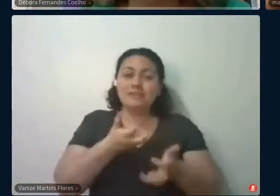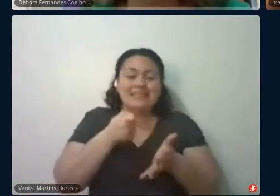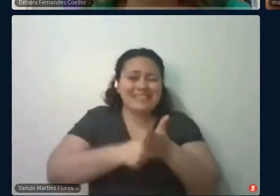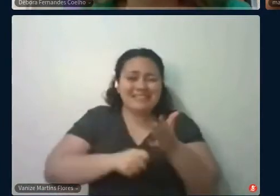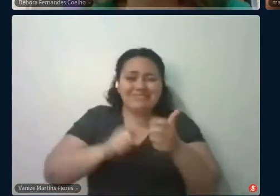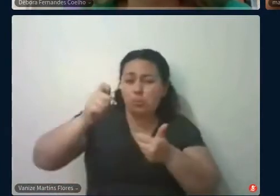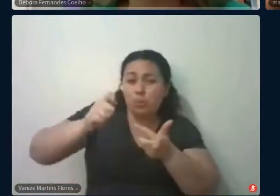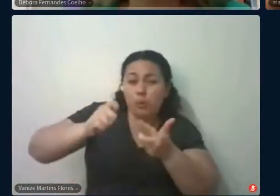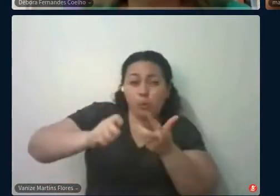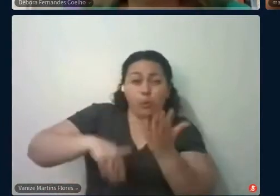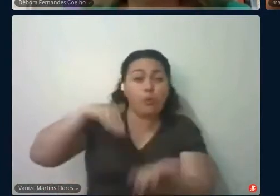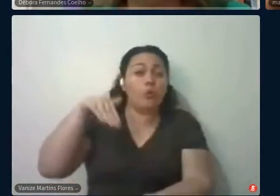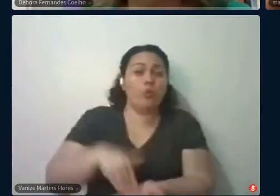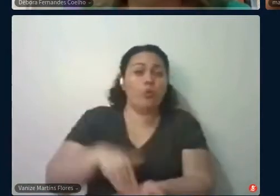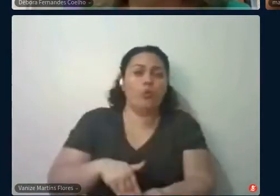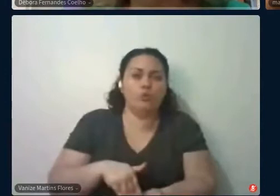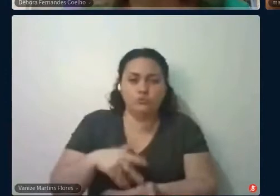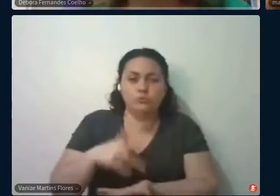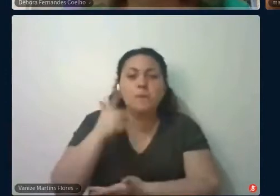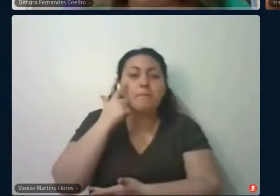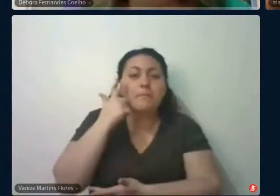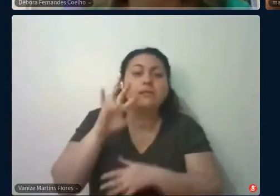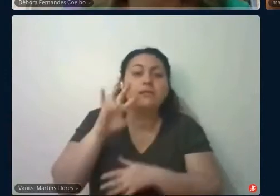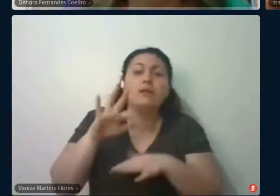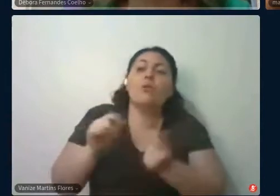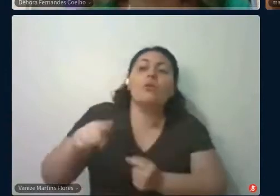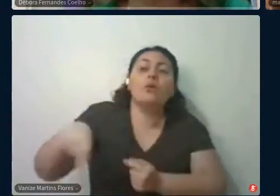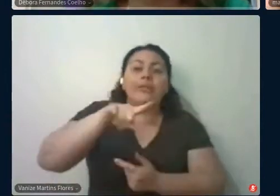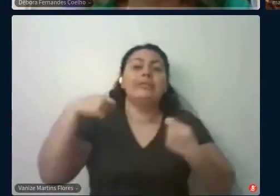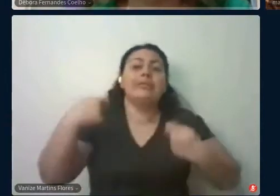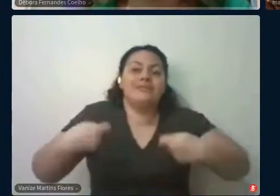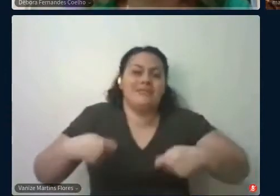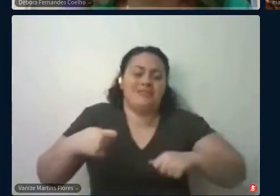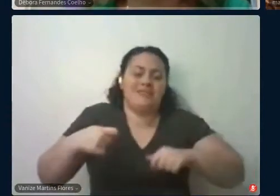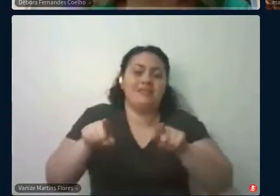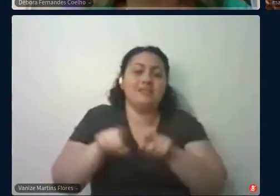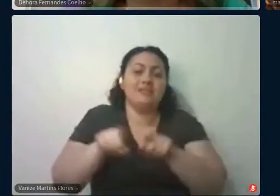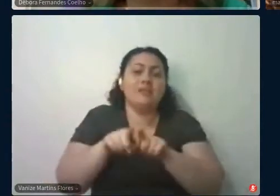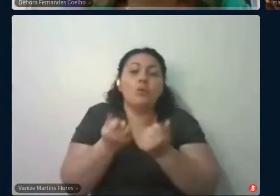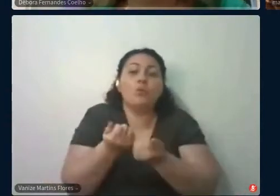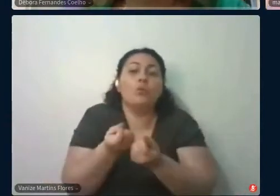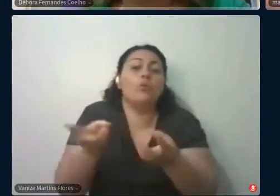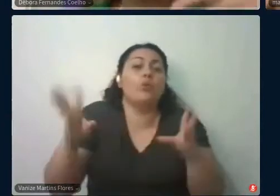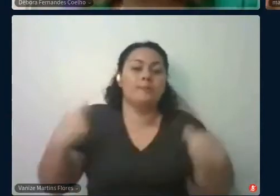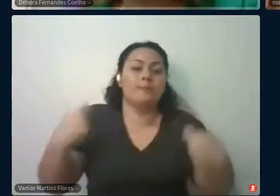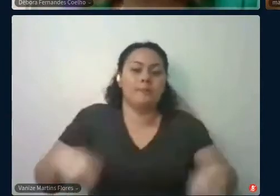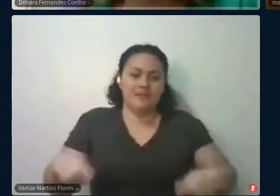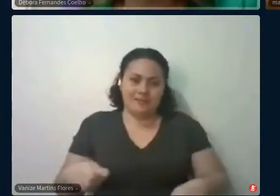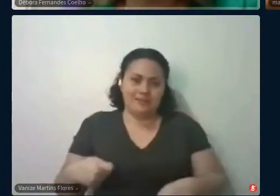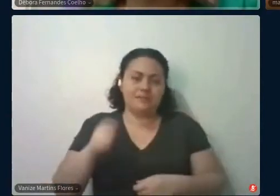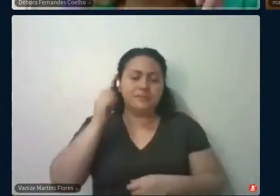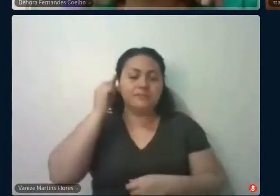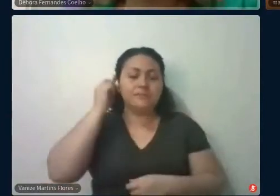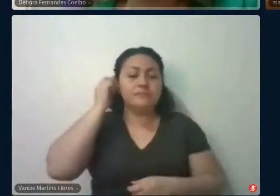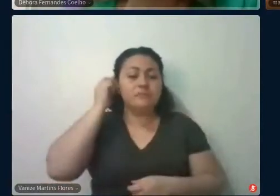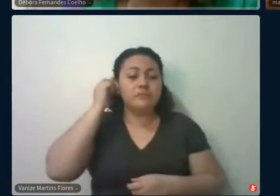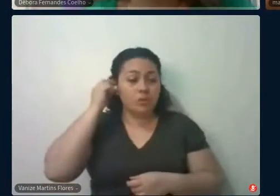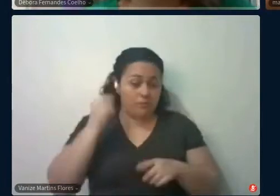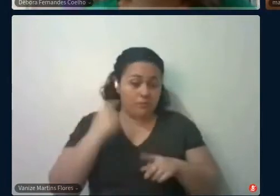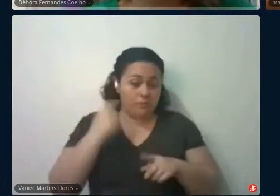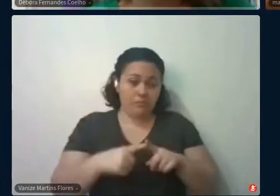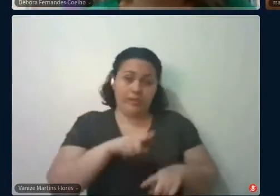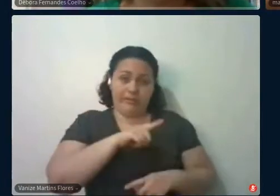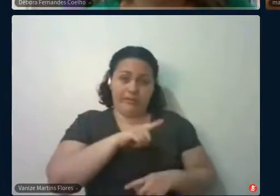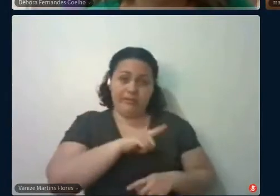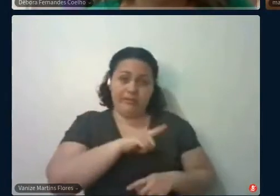níveis de necessidade, na quantidade dessas necessidades, né, que vão desde necessidades onde o maior número de